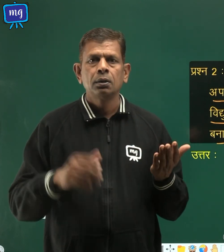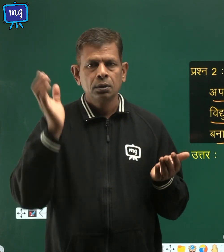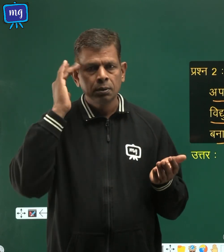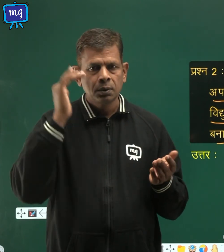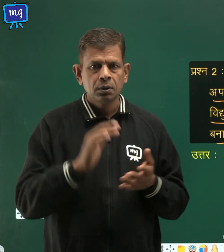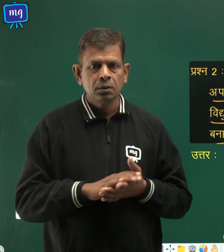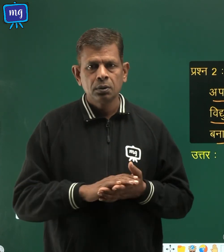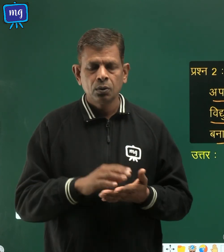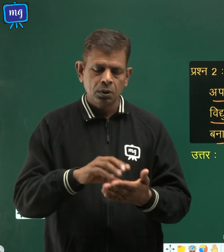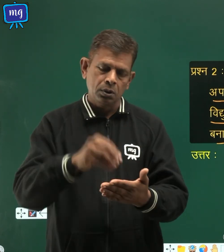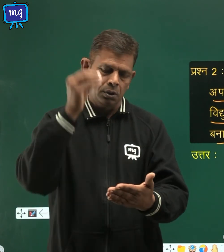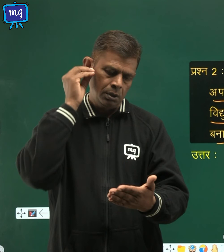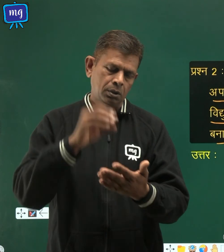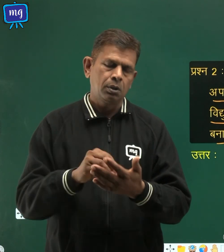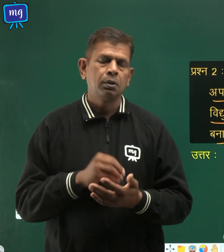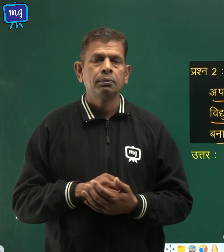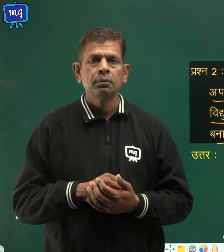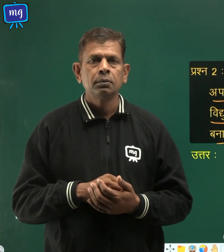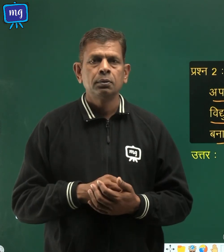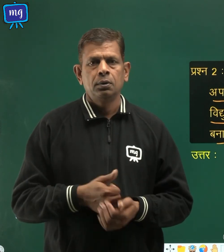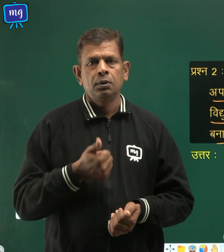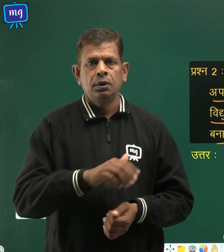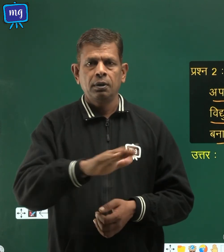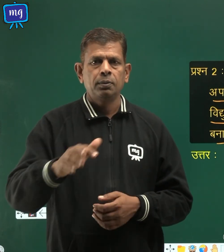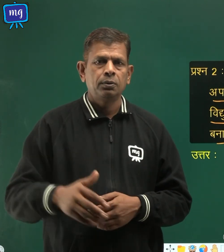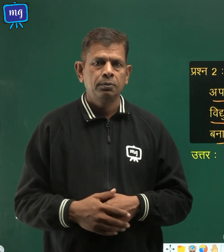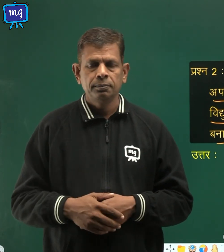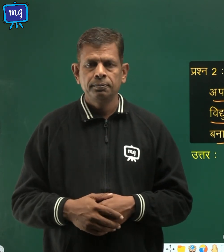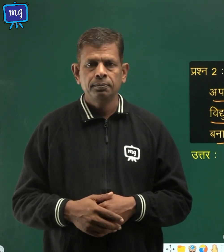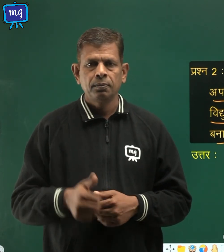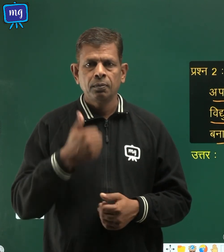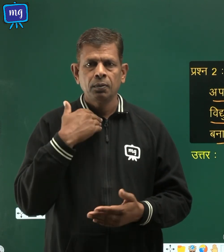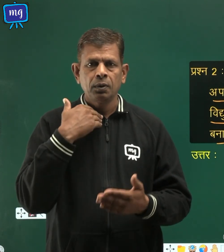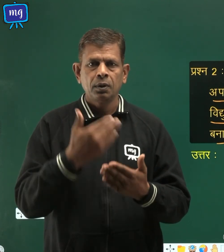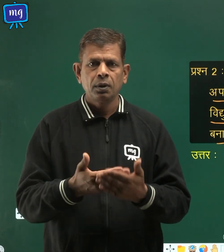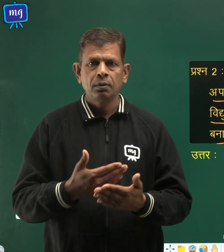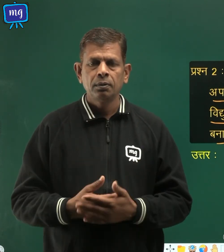समझना और याद करना। ठीक है बच्चों, धन्यवाद।